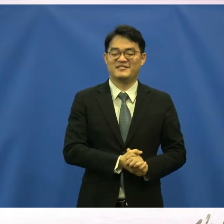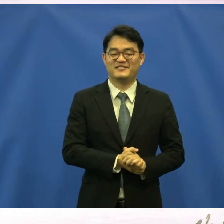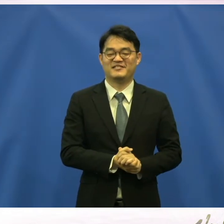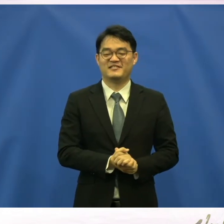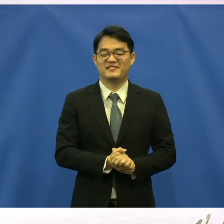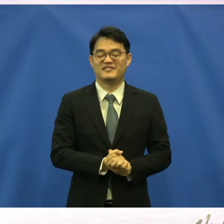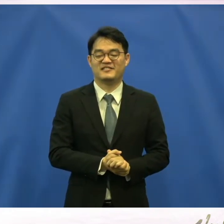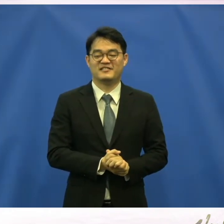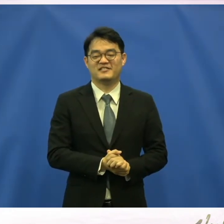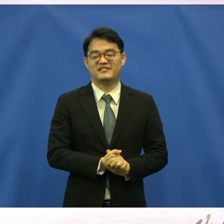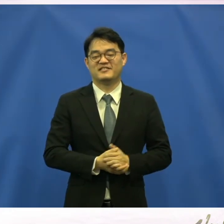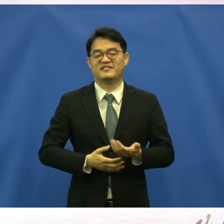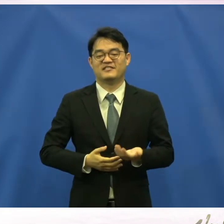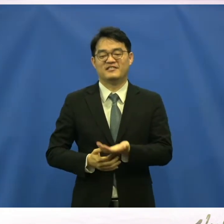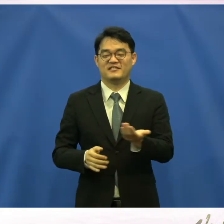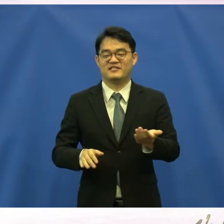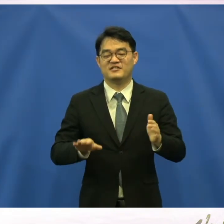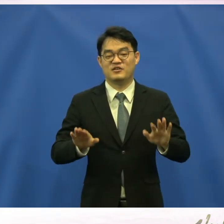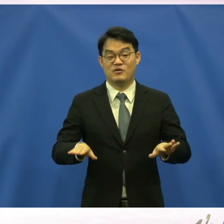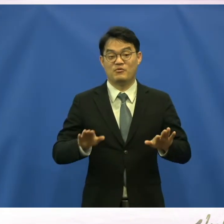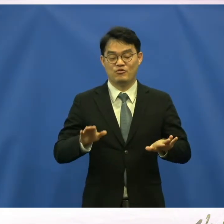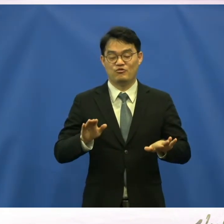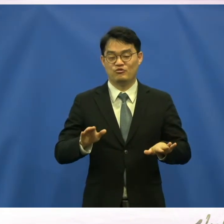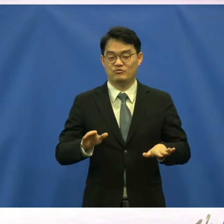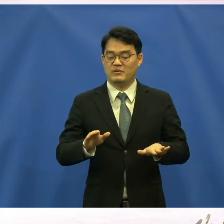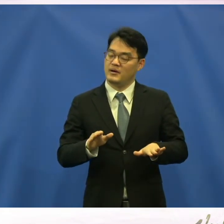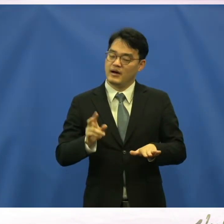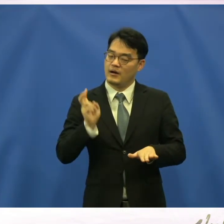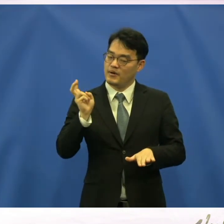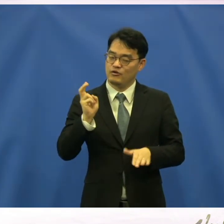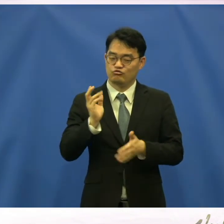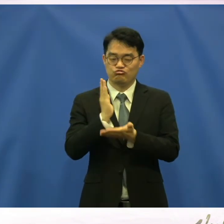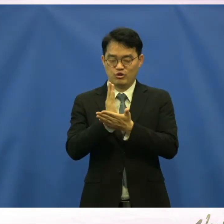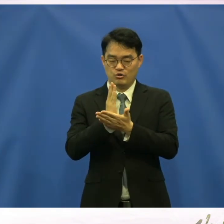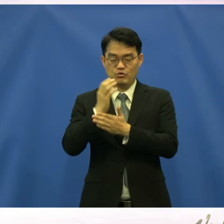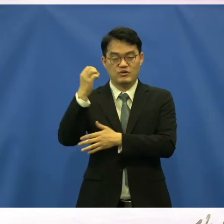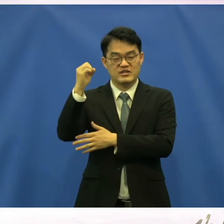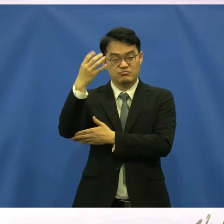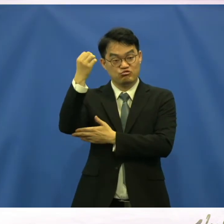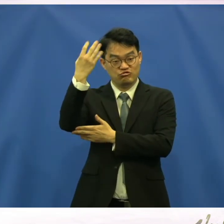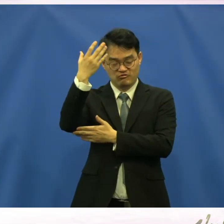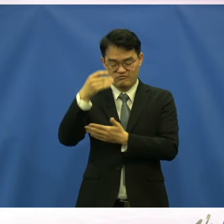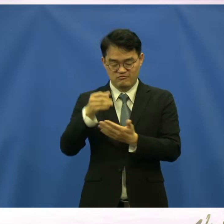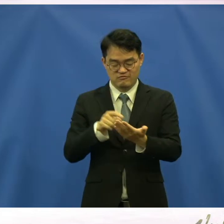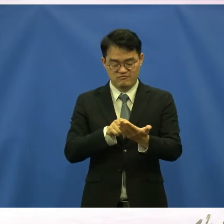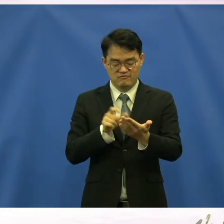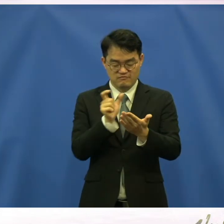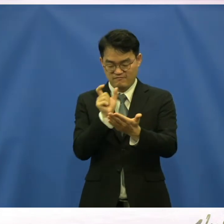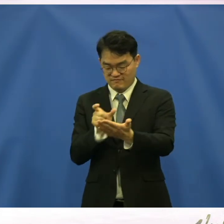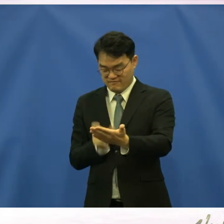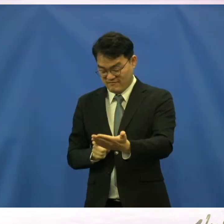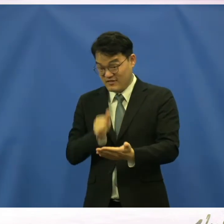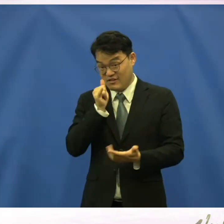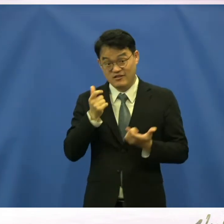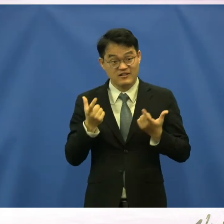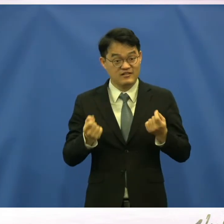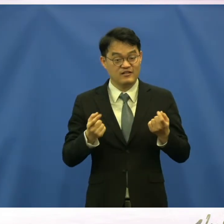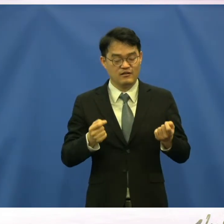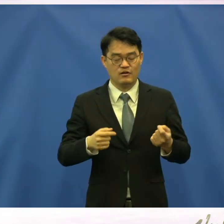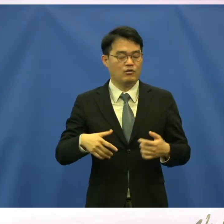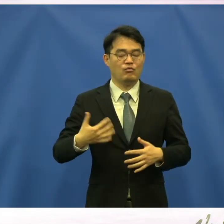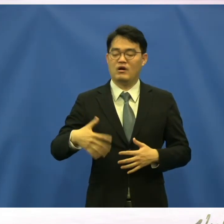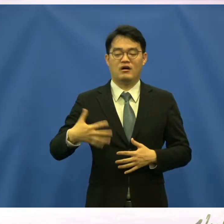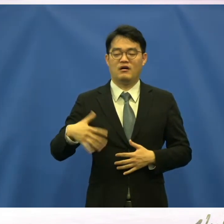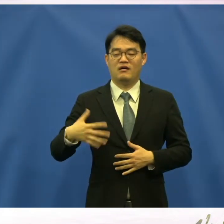아마 이번 주 수영도 신고에도 몇 개 소개할지 모르는데 다 놀라워요. 다 말씀을 깨닫는 것